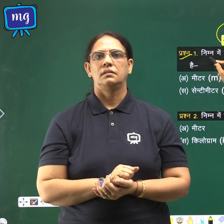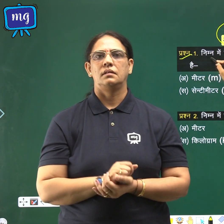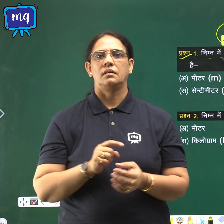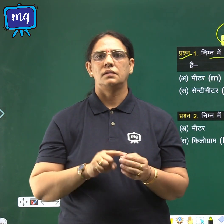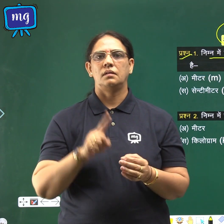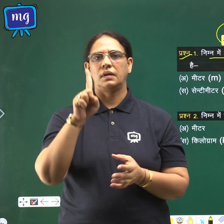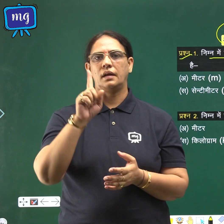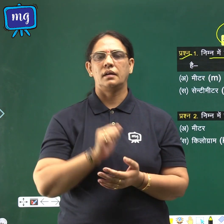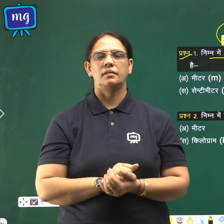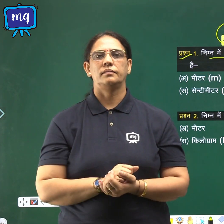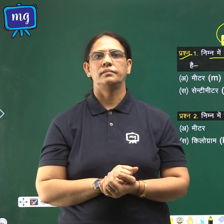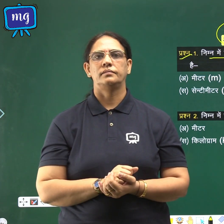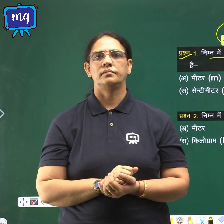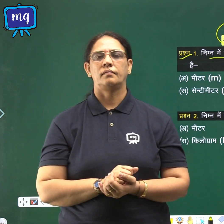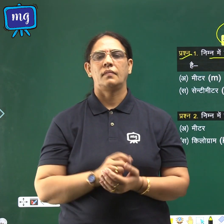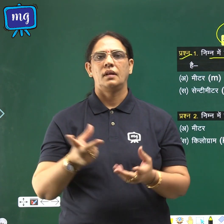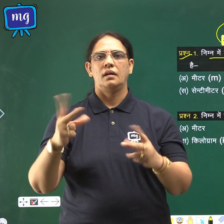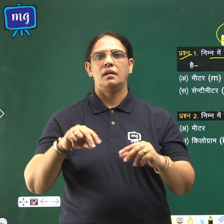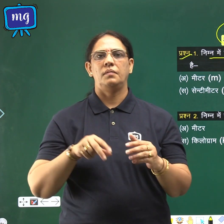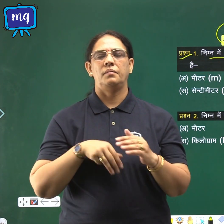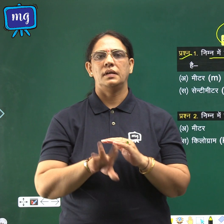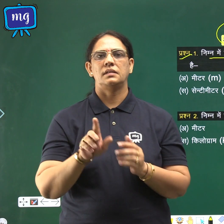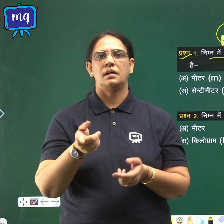प्रश्न नंबर एक, निम्न में से